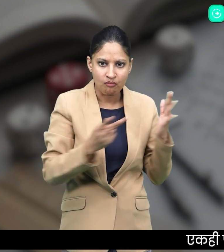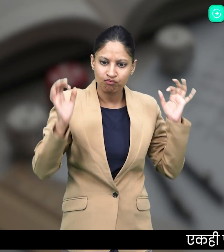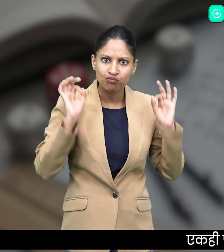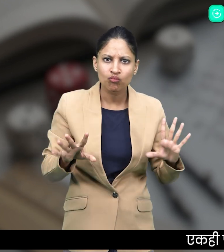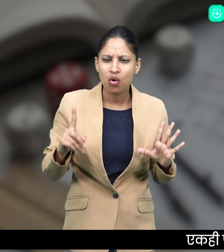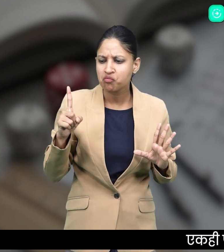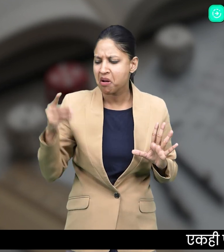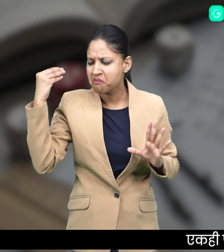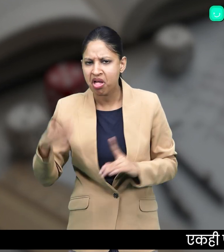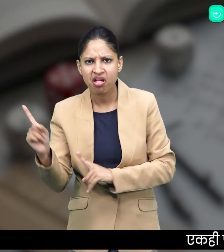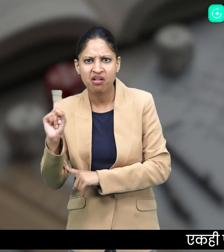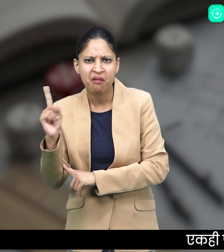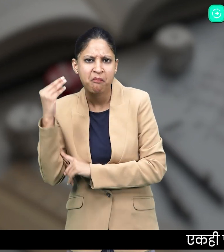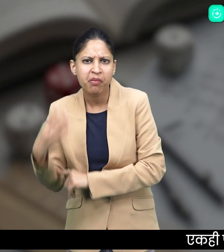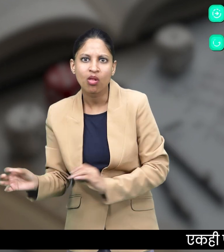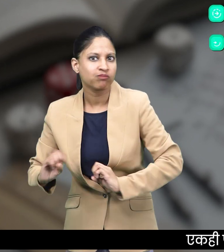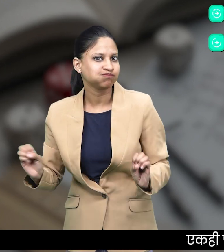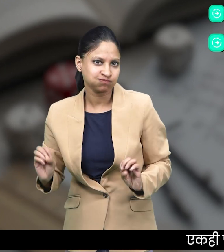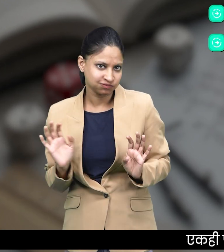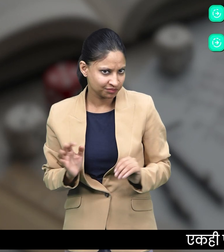एकही पेन्सिल सोडली जात नाही.